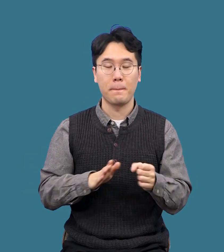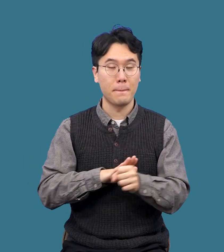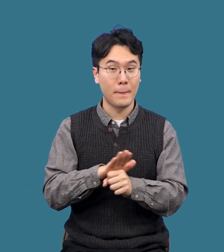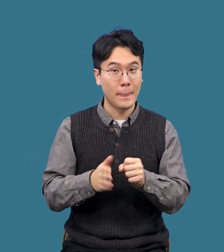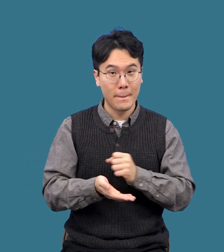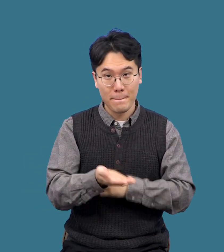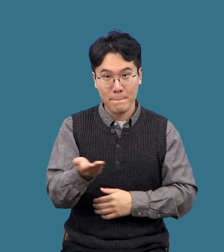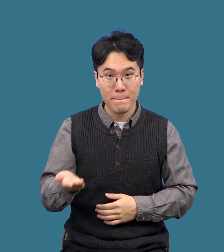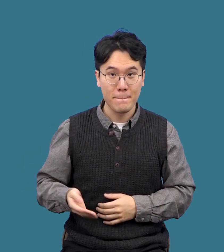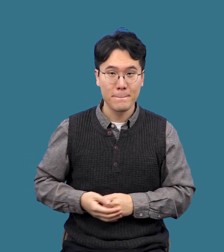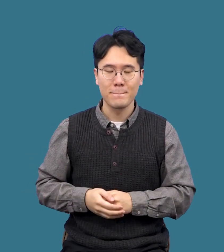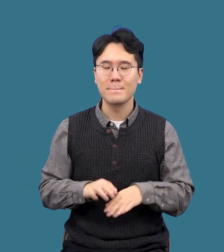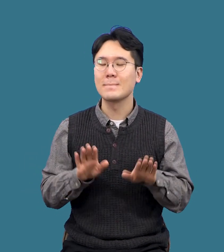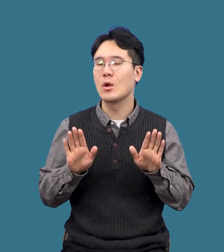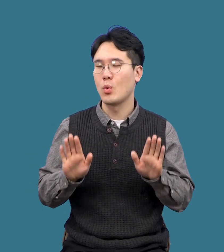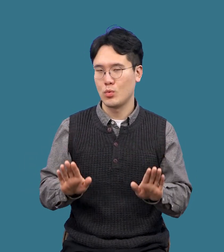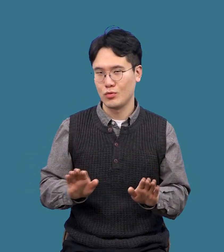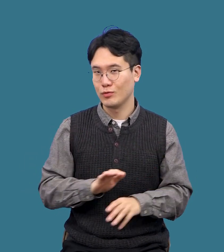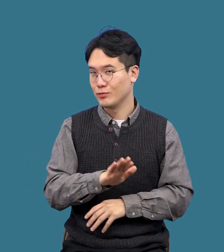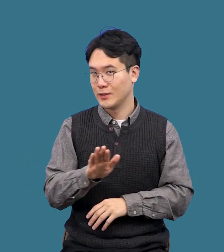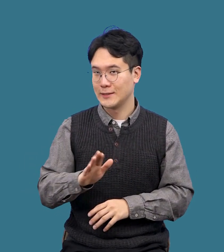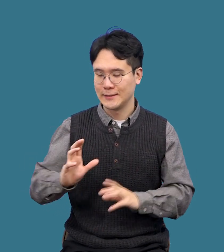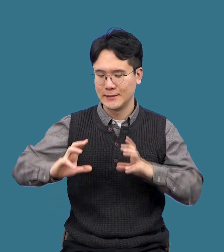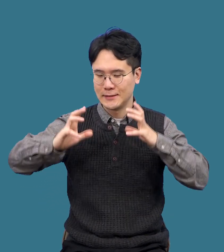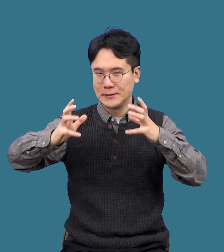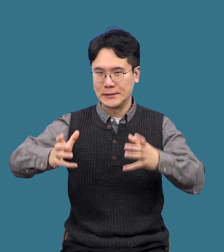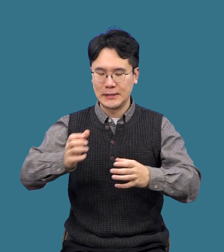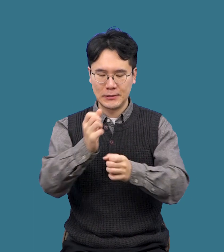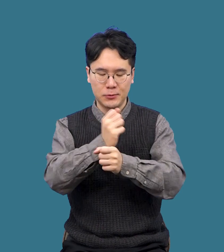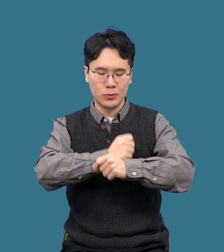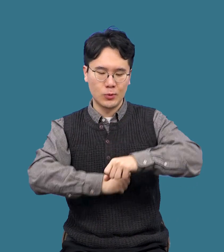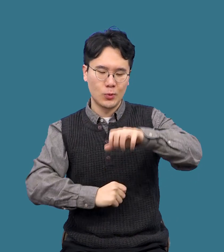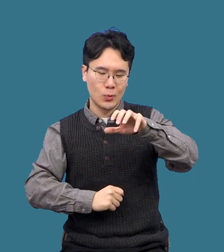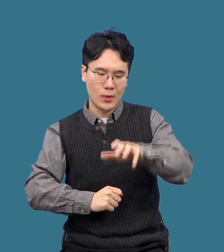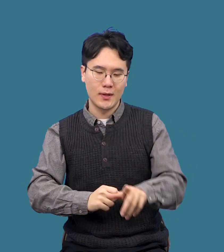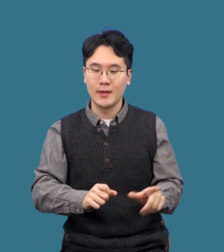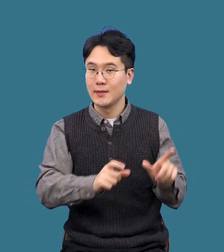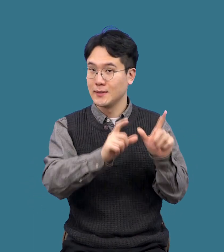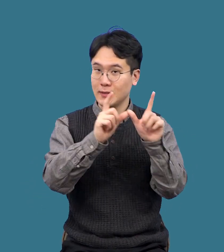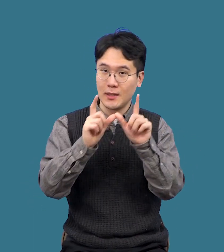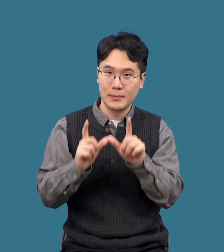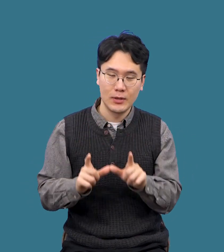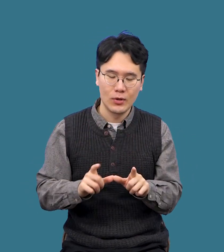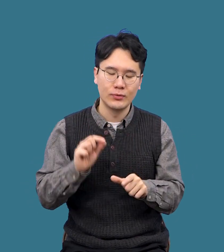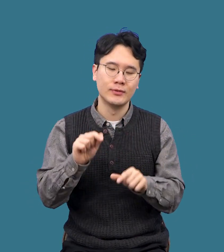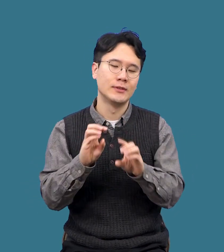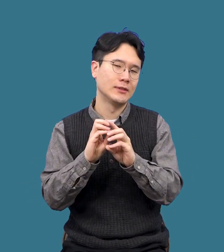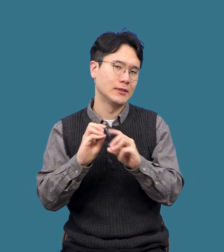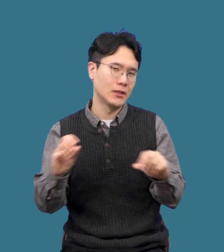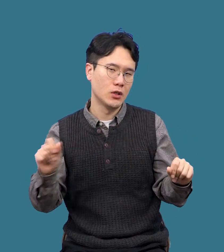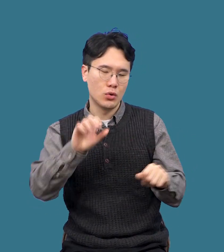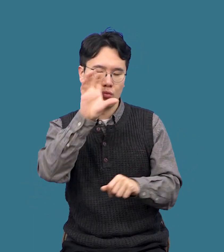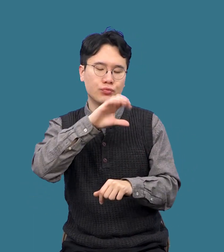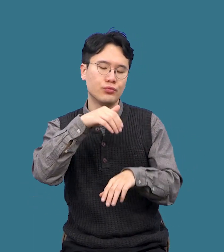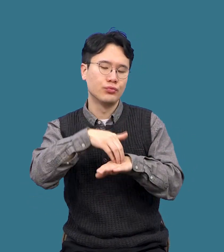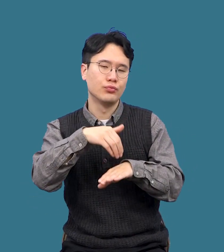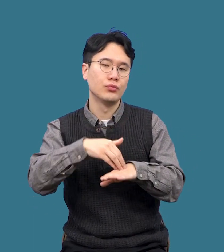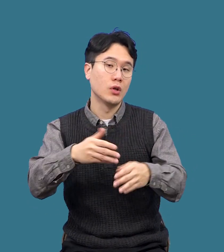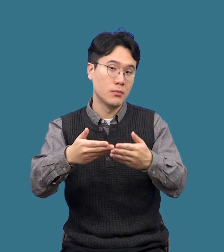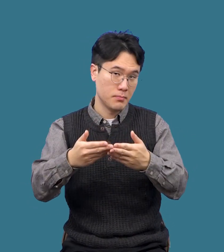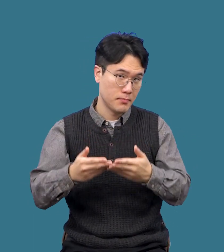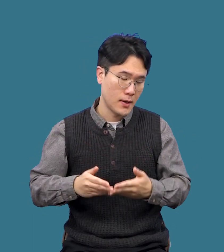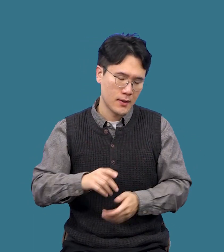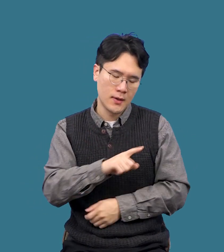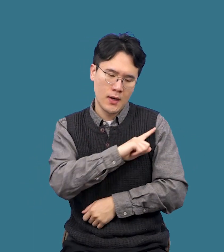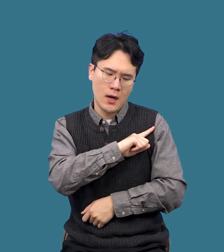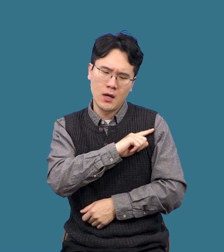여러분, 우리가 오늘날 이 세상 광야를 지나가며 우리가 이 땅에서 훈련을 받아야 할